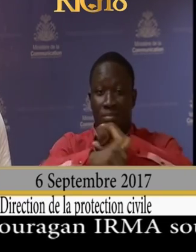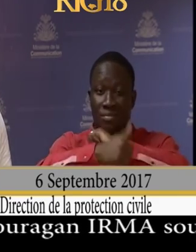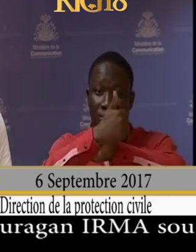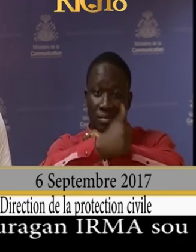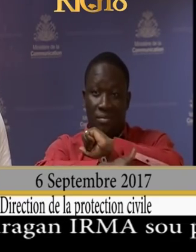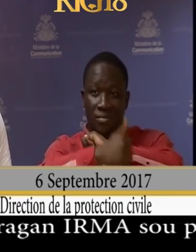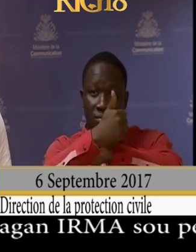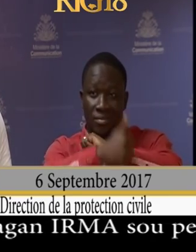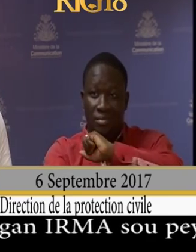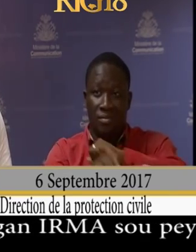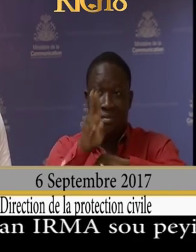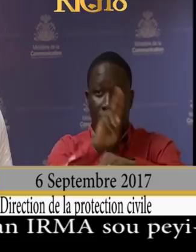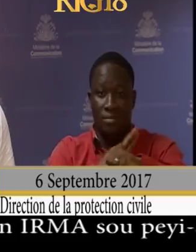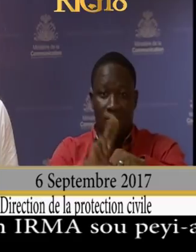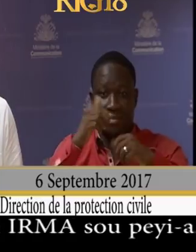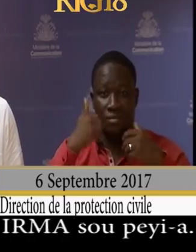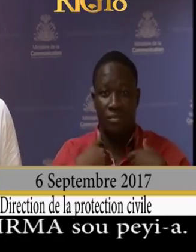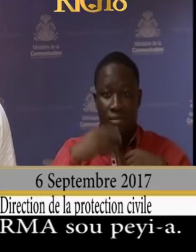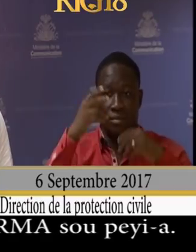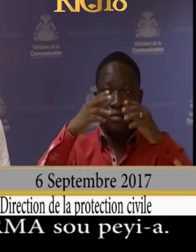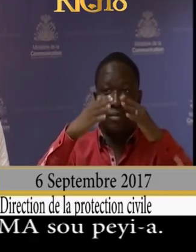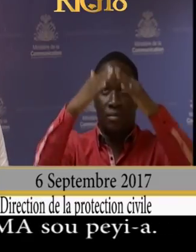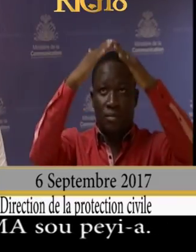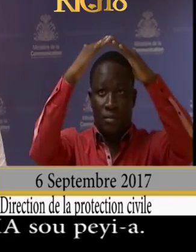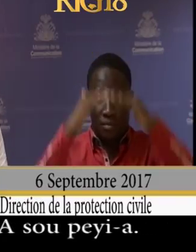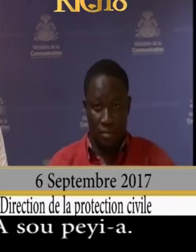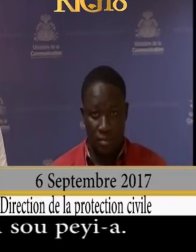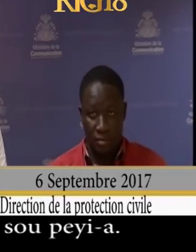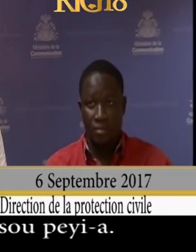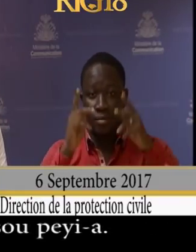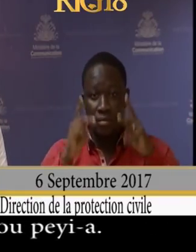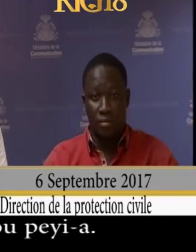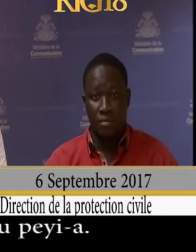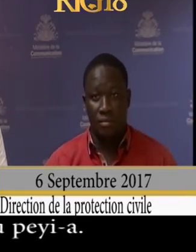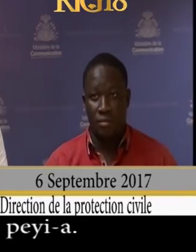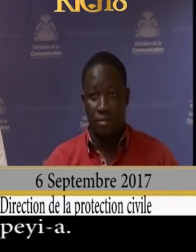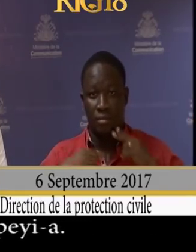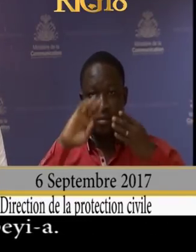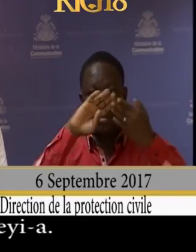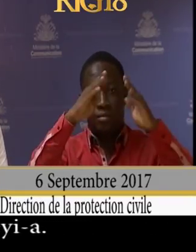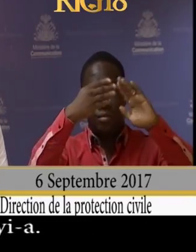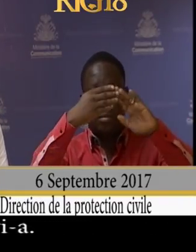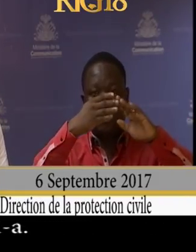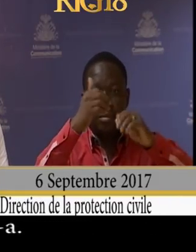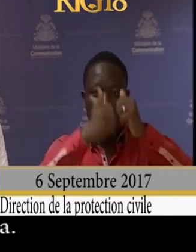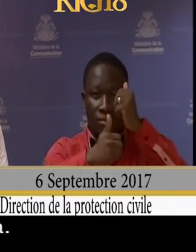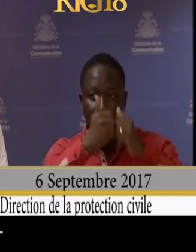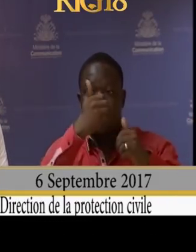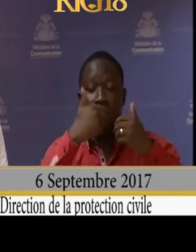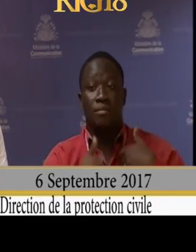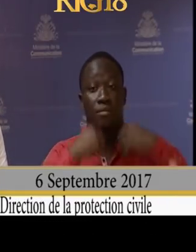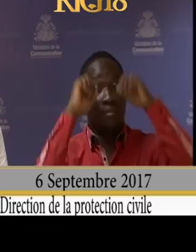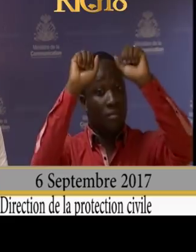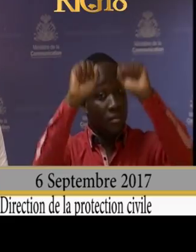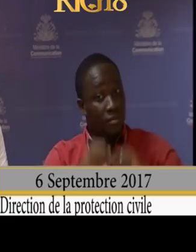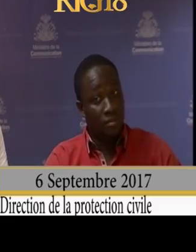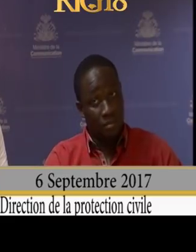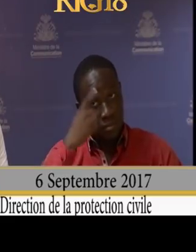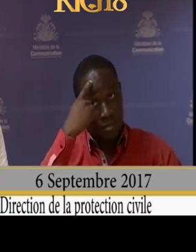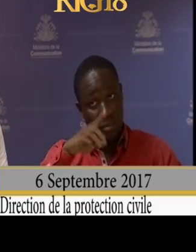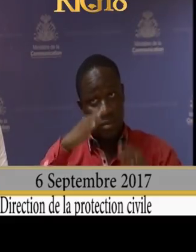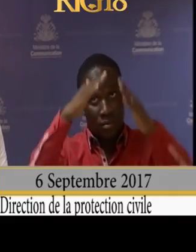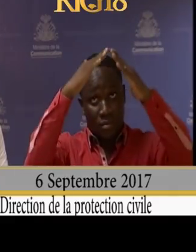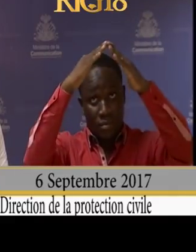qu'on habitué gain inondation, tout monde qui était dans zone côtière, fait attention parce que des possibilités que inondation yo